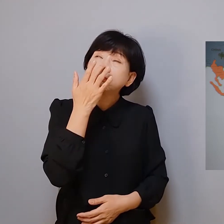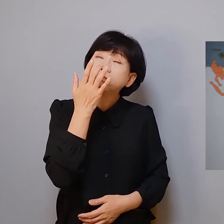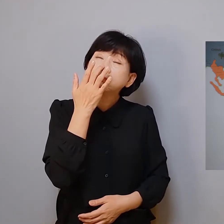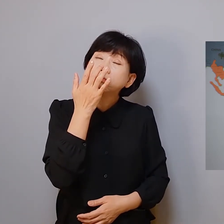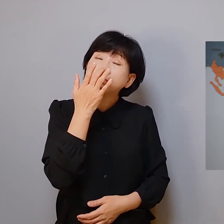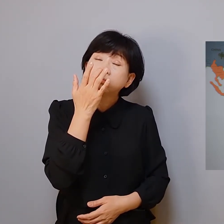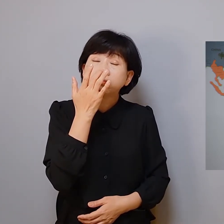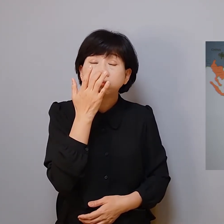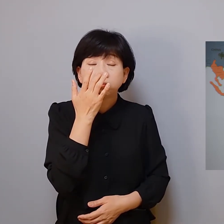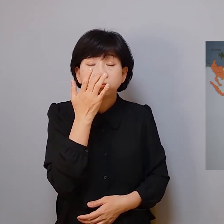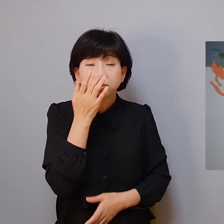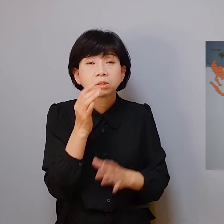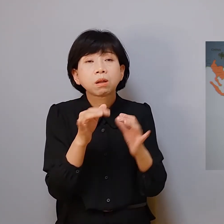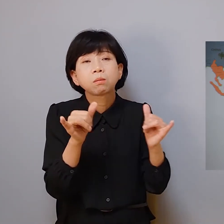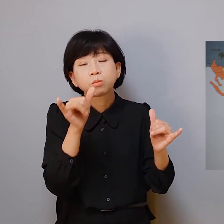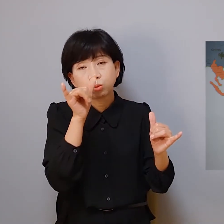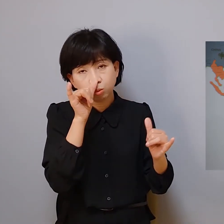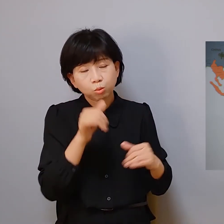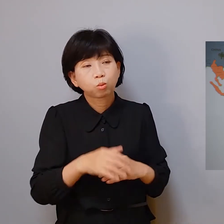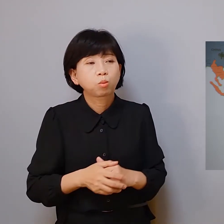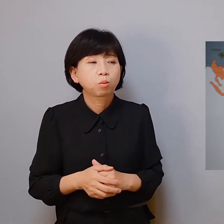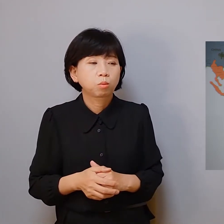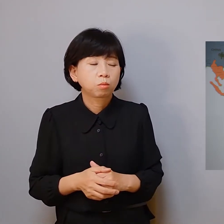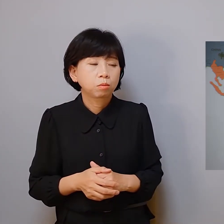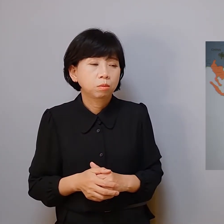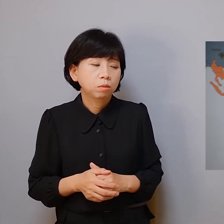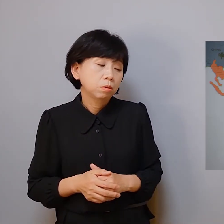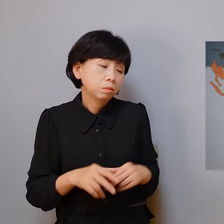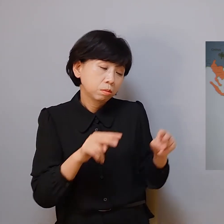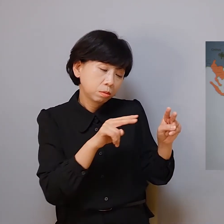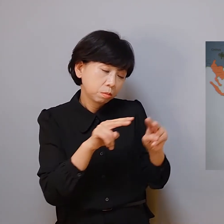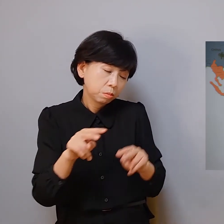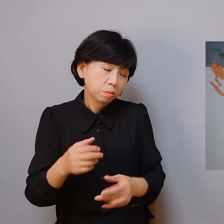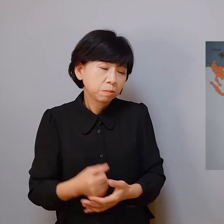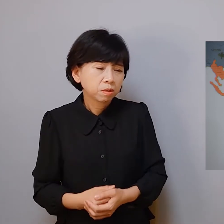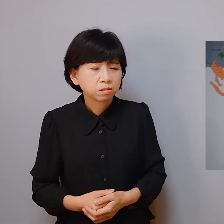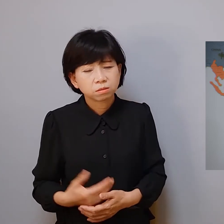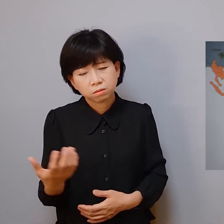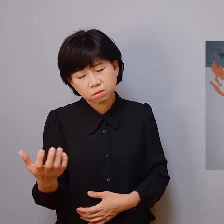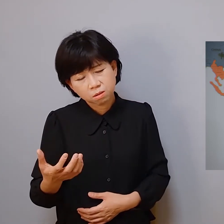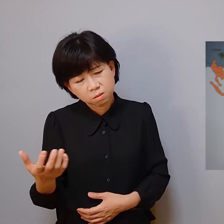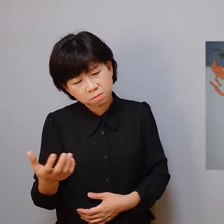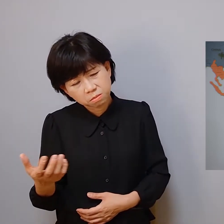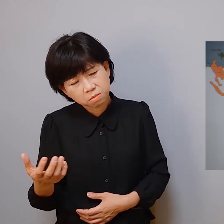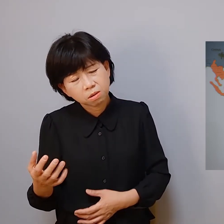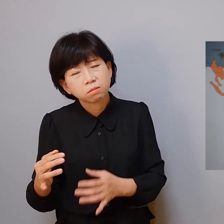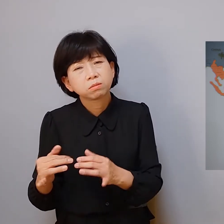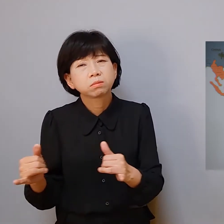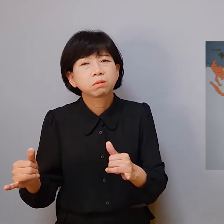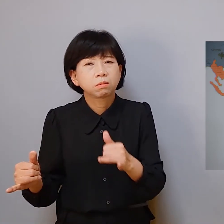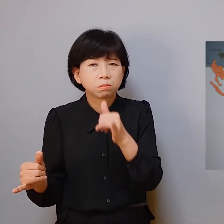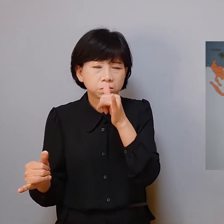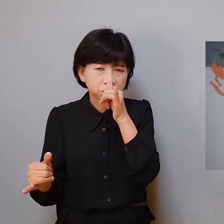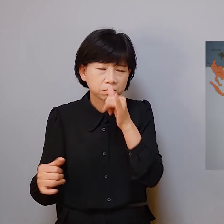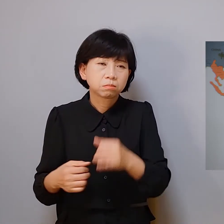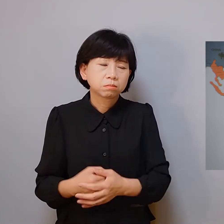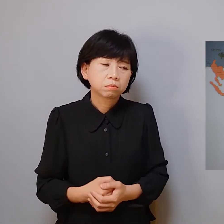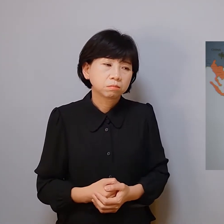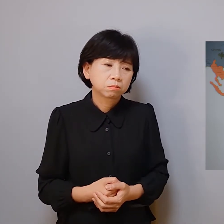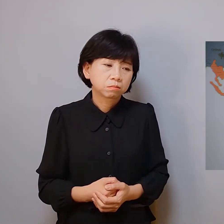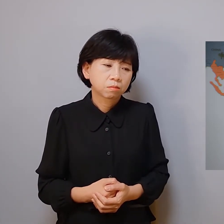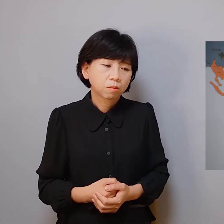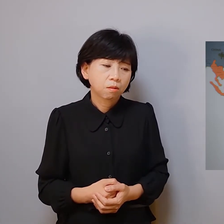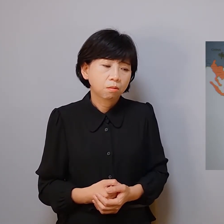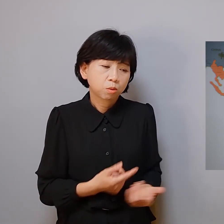시대에 동화되어져 갑니다. 시대에 발맞춰서 같이 타락하고 같이